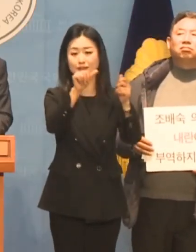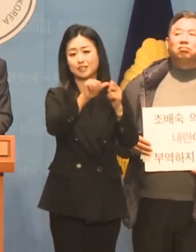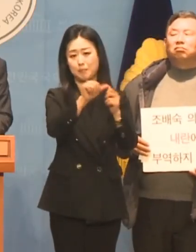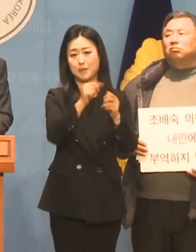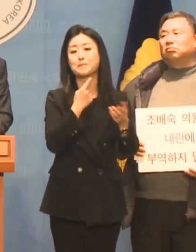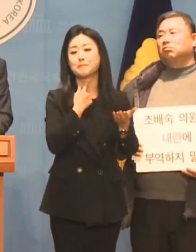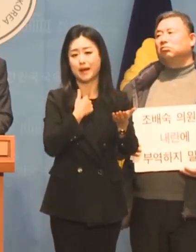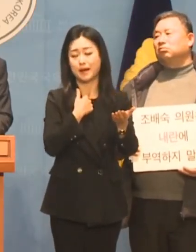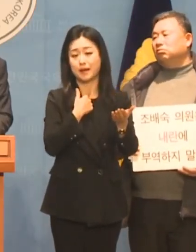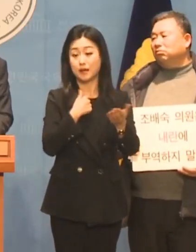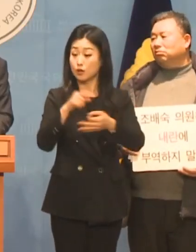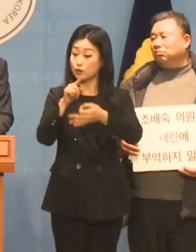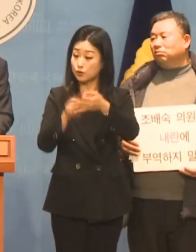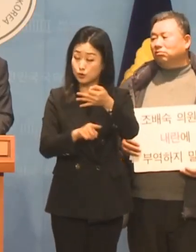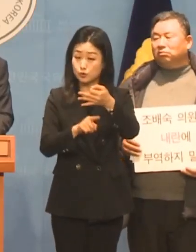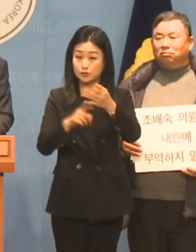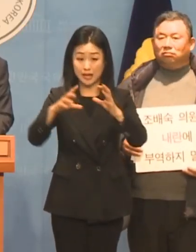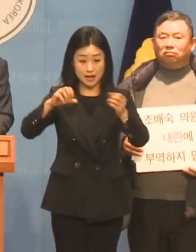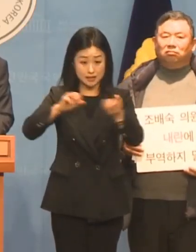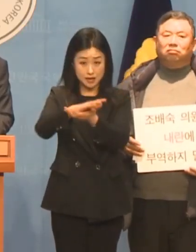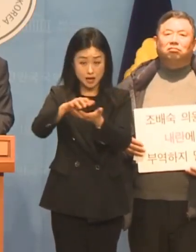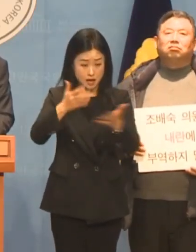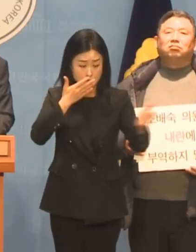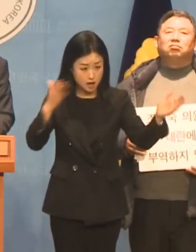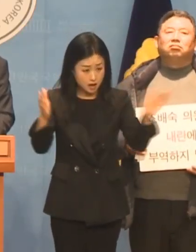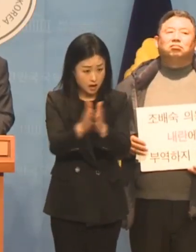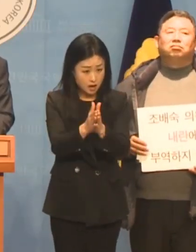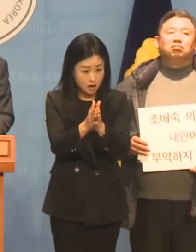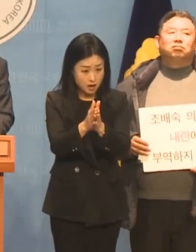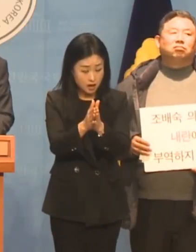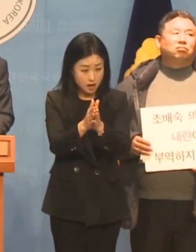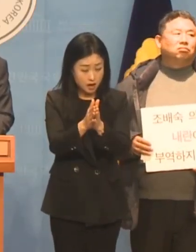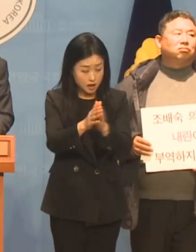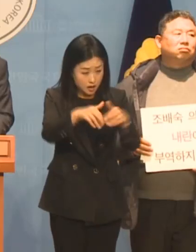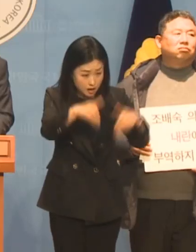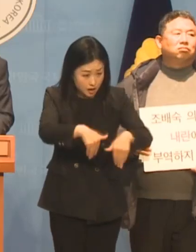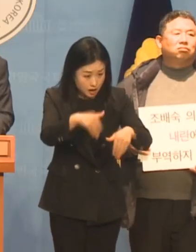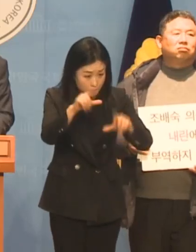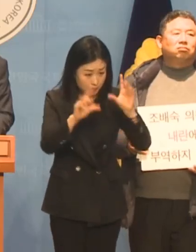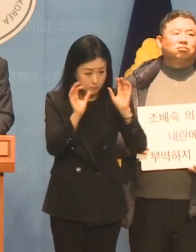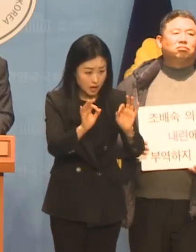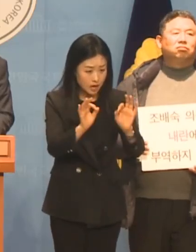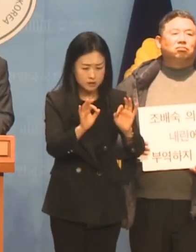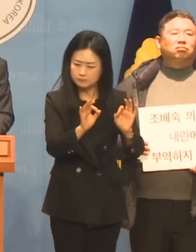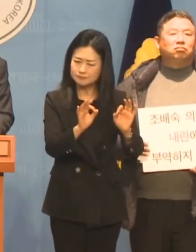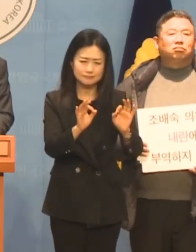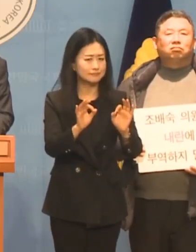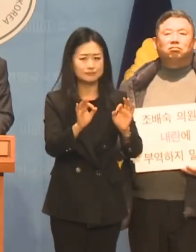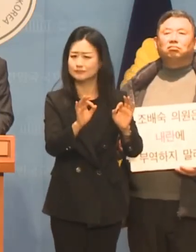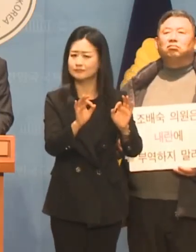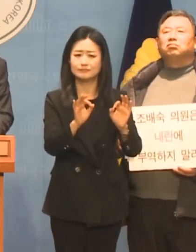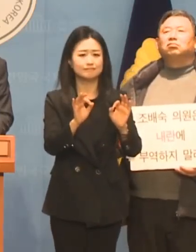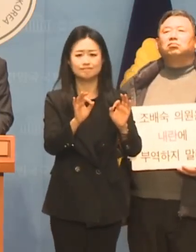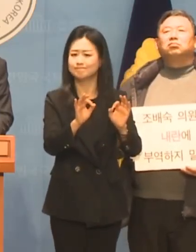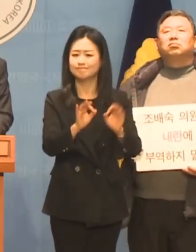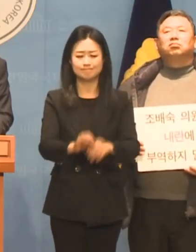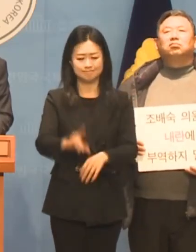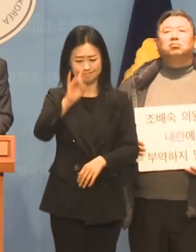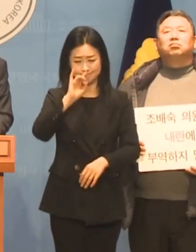의원이 윤석열 내란에 동조하고 부역하는 모습을 더 이상 지켜볼 수가